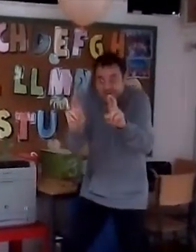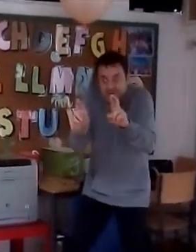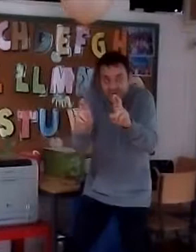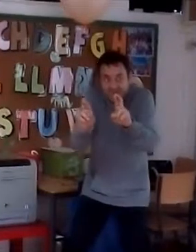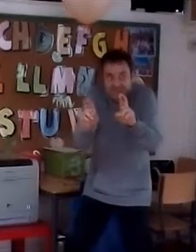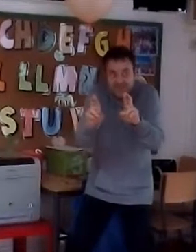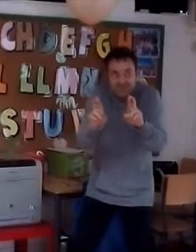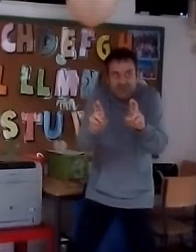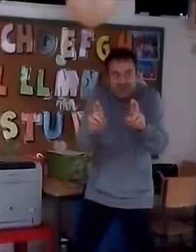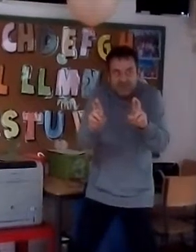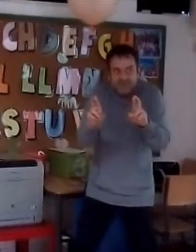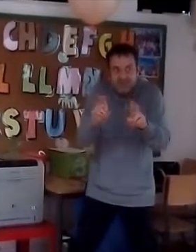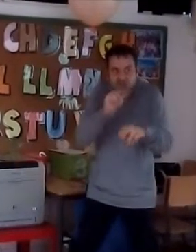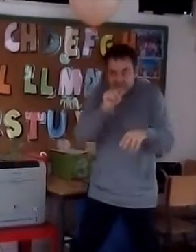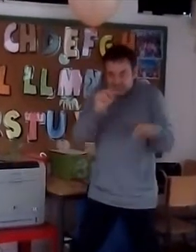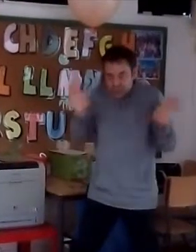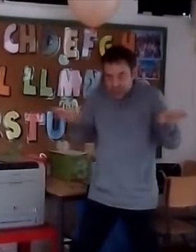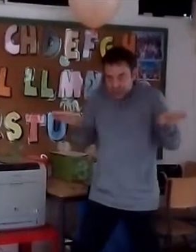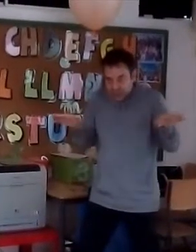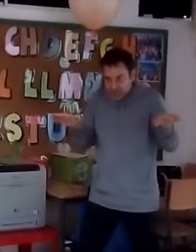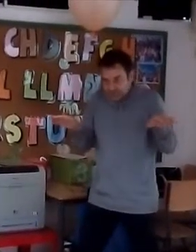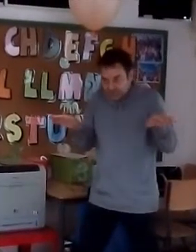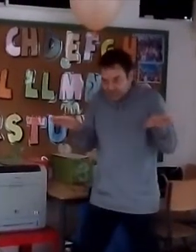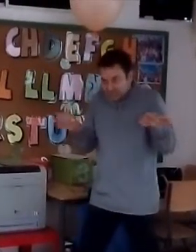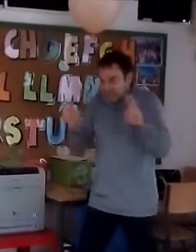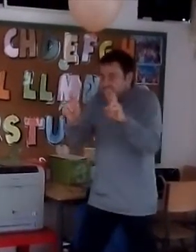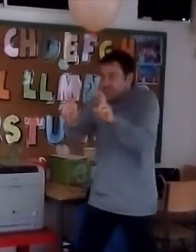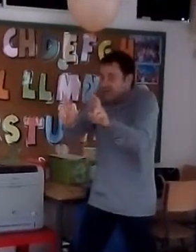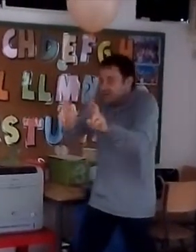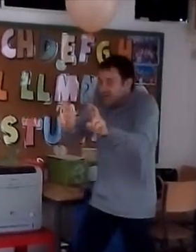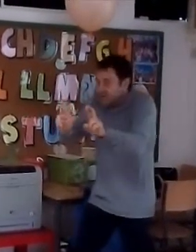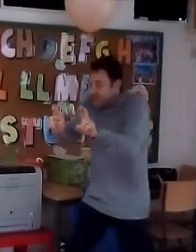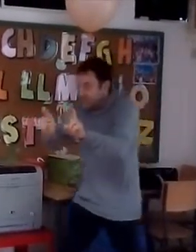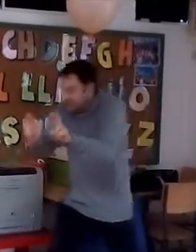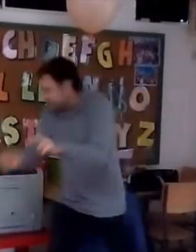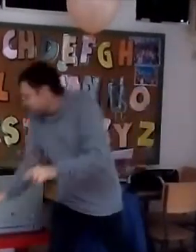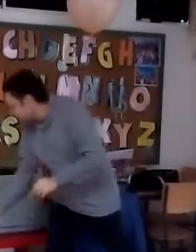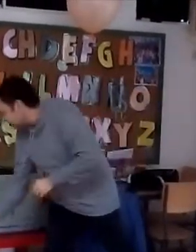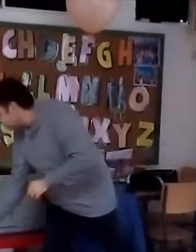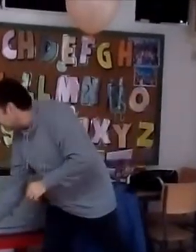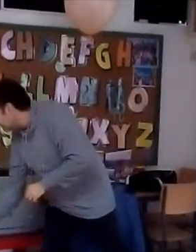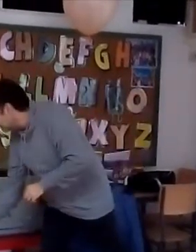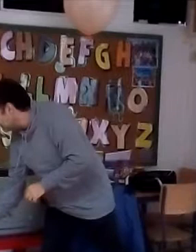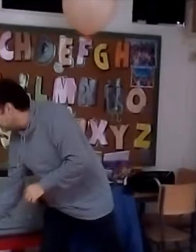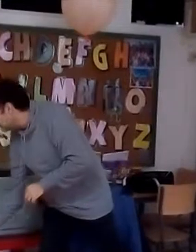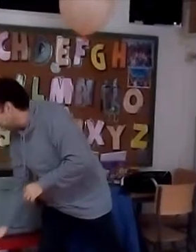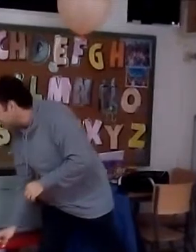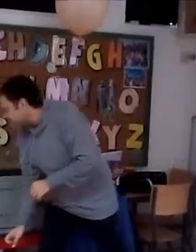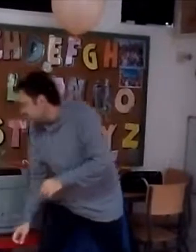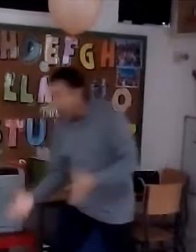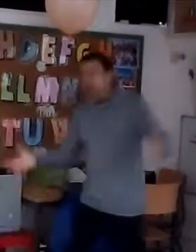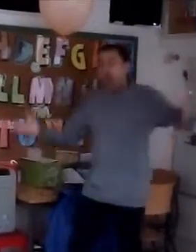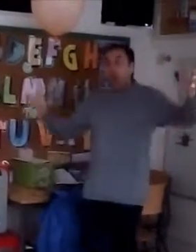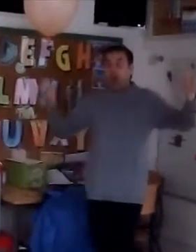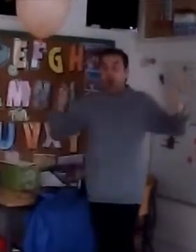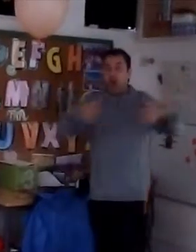El avestruz se lo va a coger. ¿Un avestruz? A ver, ¿qué suerte tenemos ahora? ¡Ah!